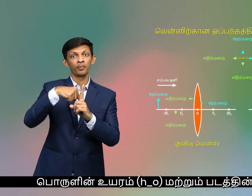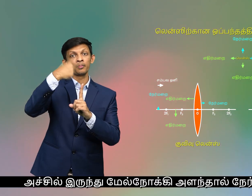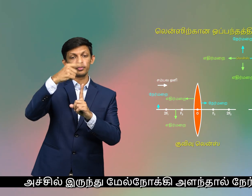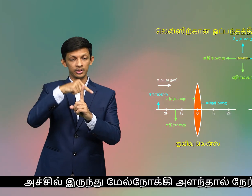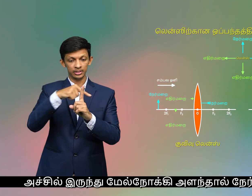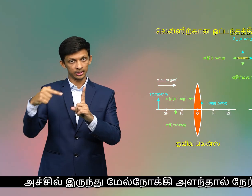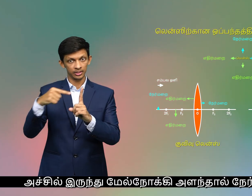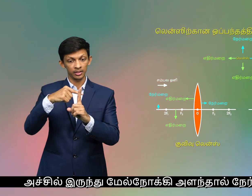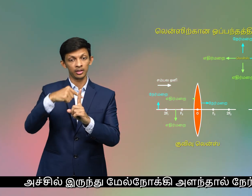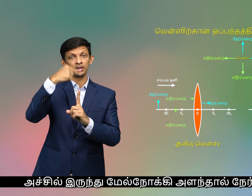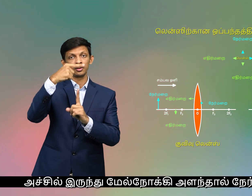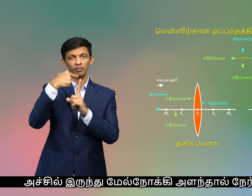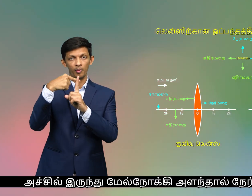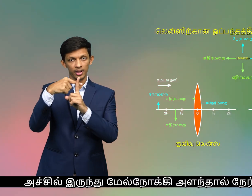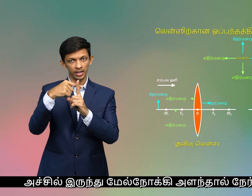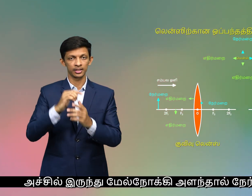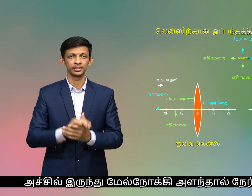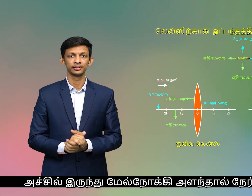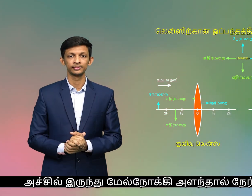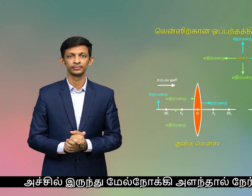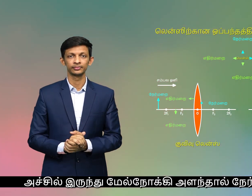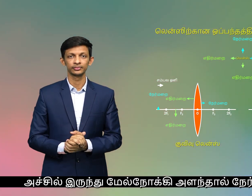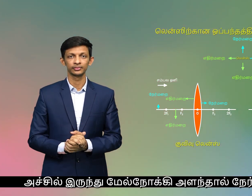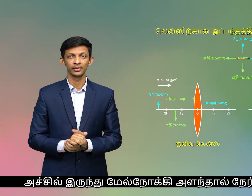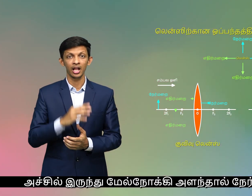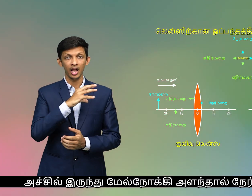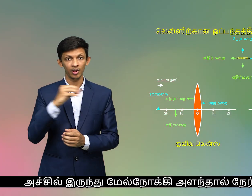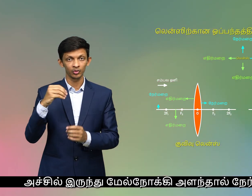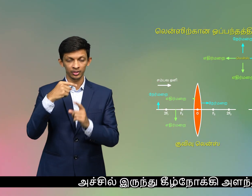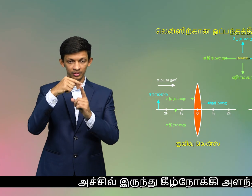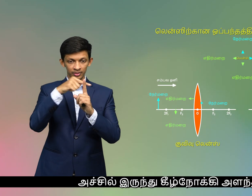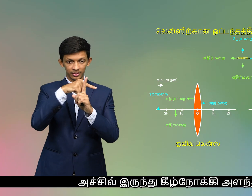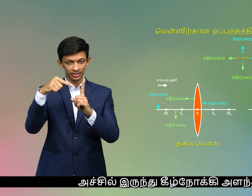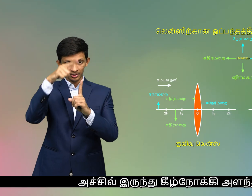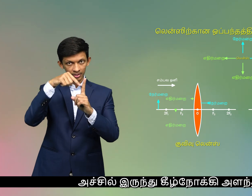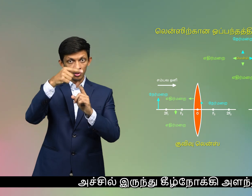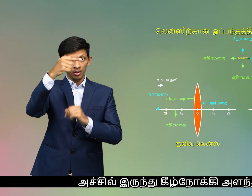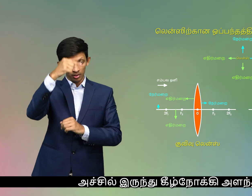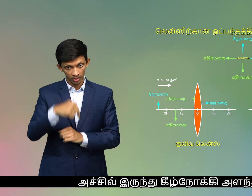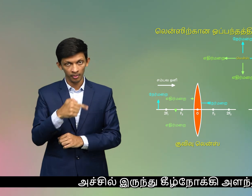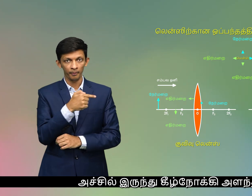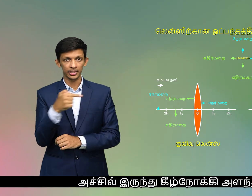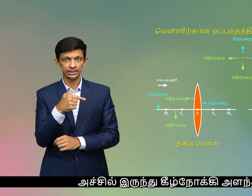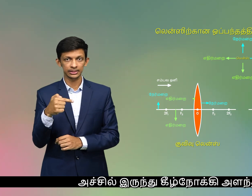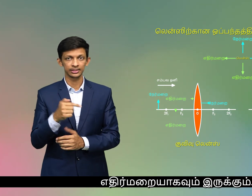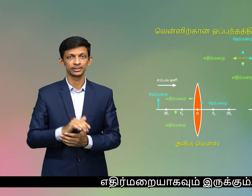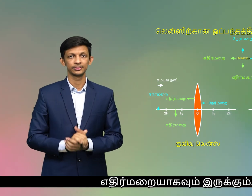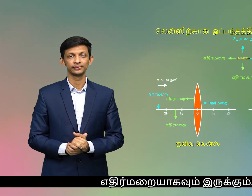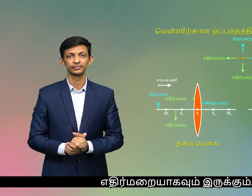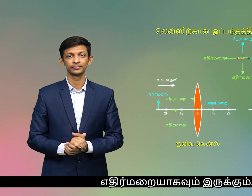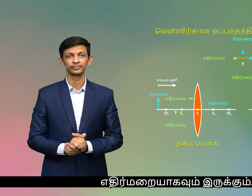I அச்சிலிருந்து மேல் நோக்கி அளந்தால் நேர்மறையாகவும், அச்சிலிருந்து கீழ்நோக்கி